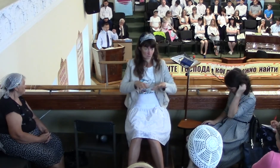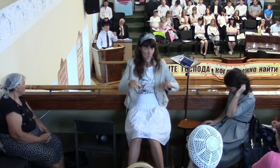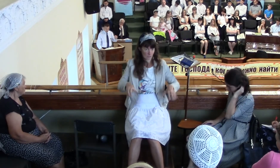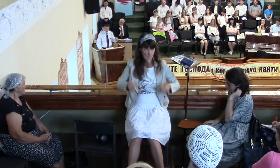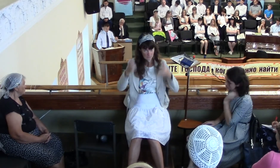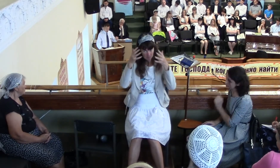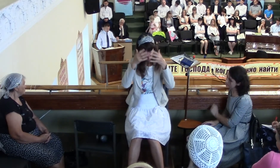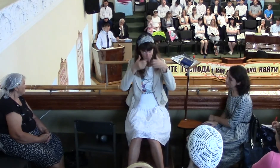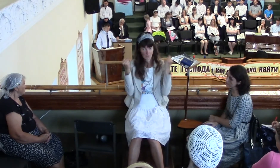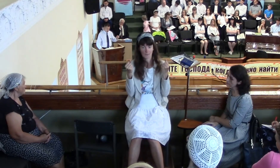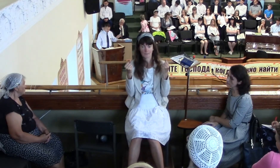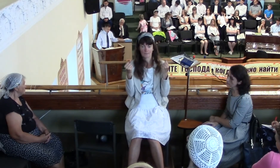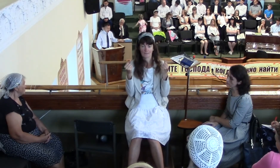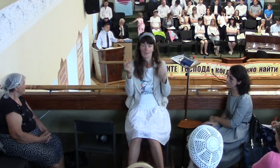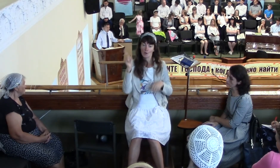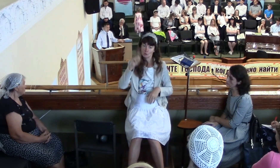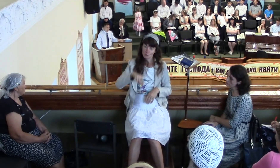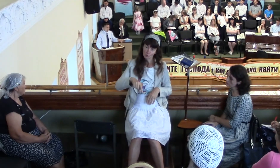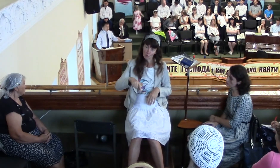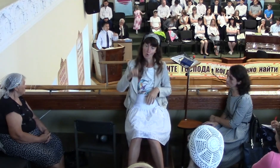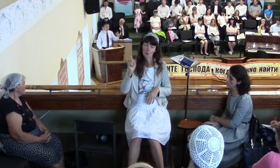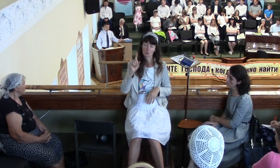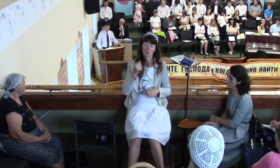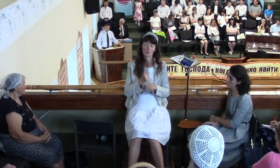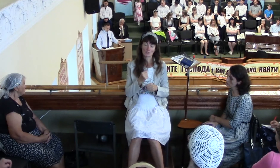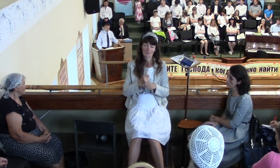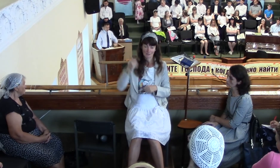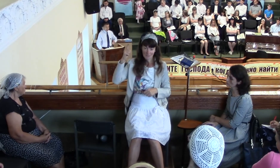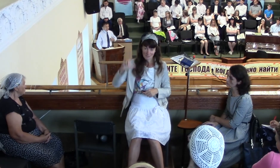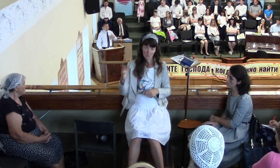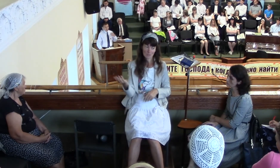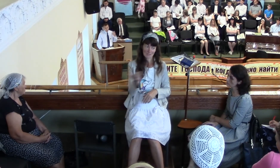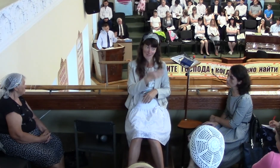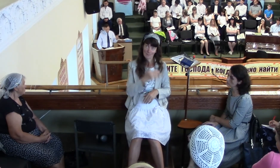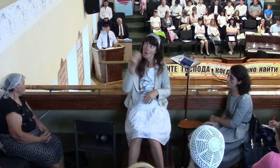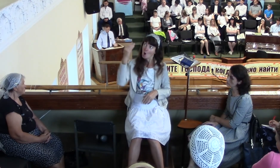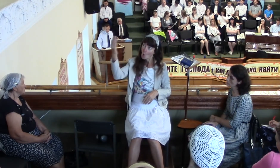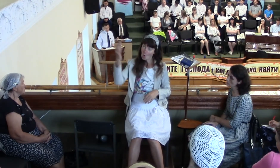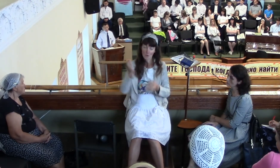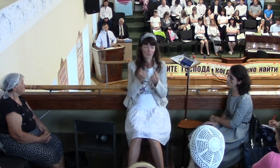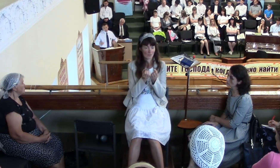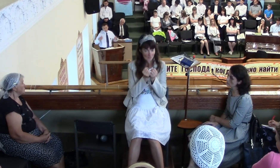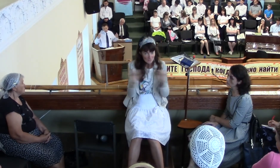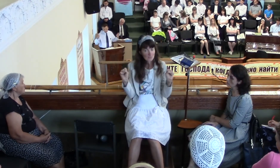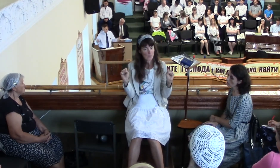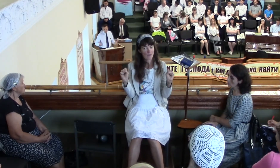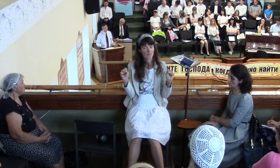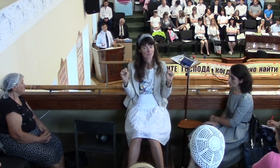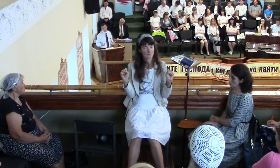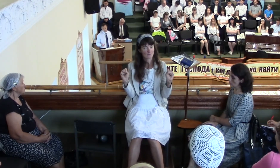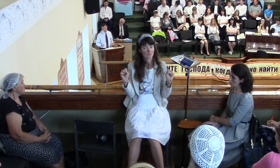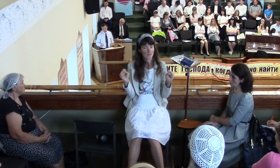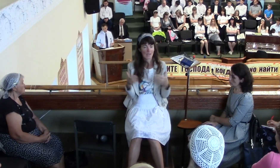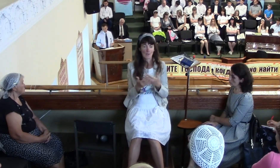что сделал Господь, братья и сестры, с нами, Он избавил. Вот тогда, когда мы понуждались в Нем, тогда, когда мы